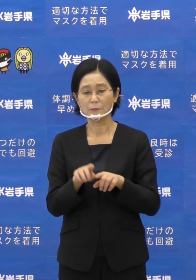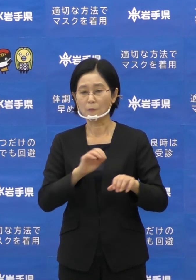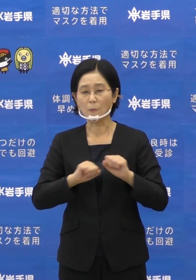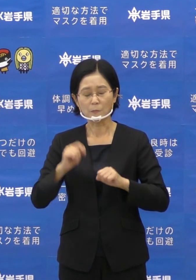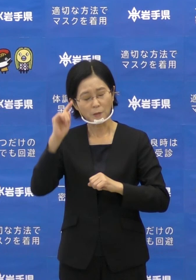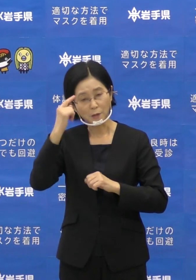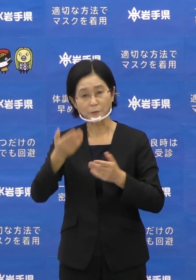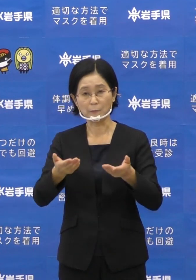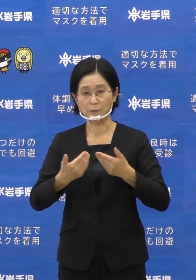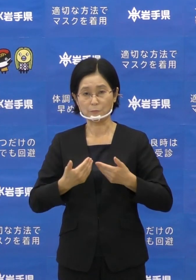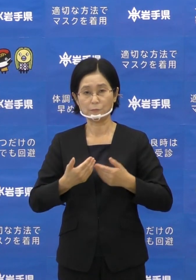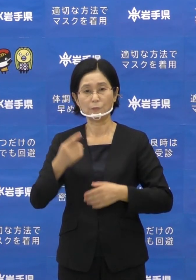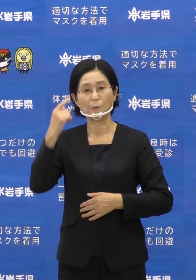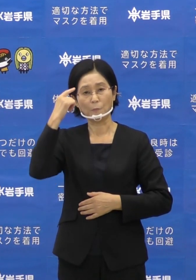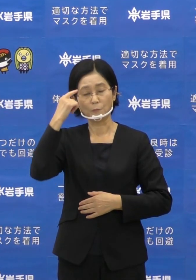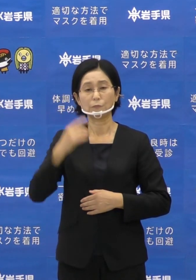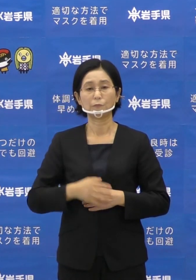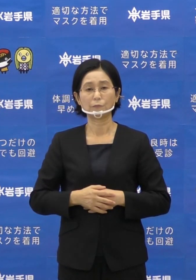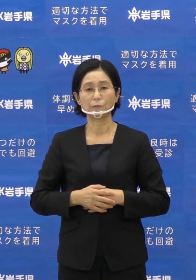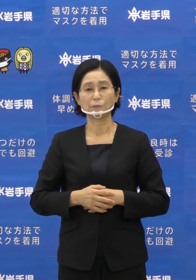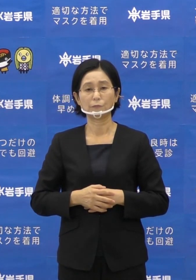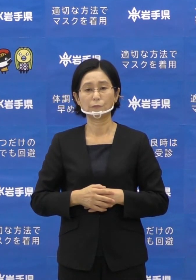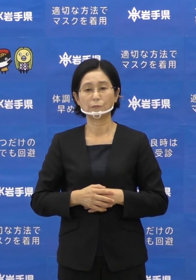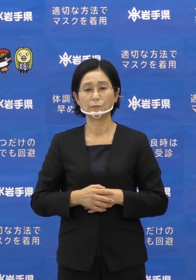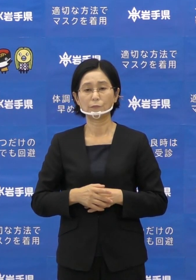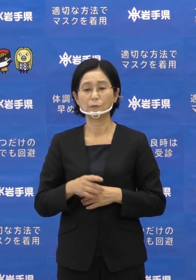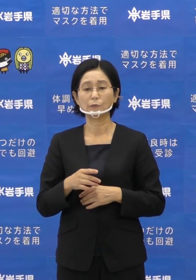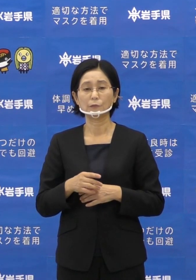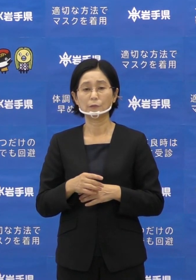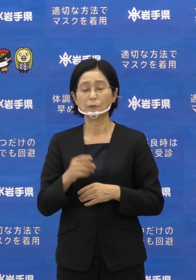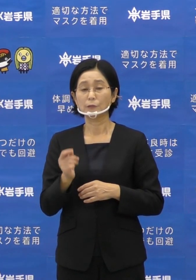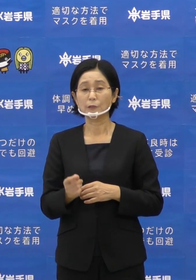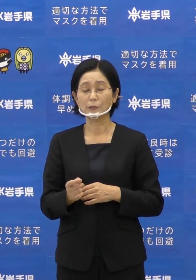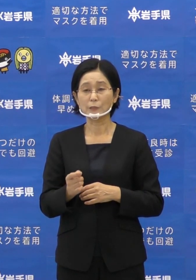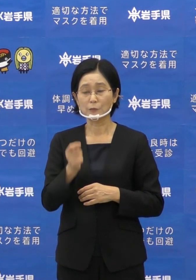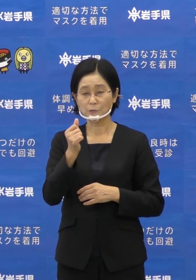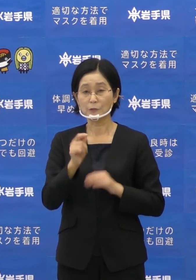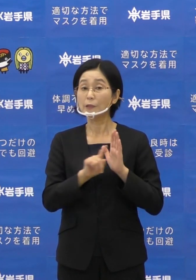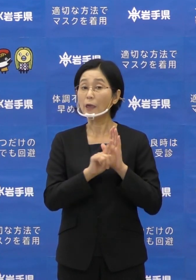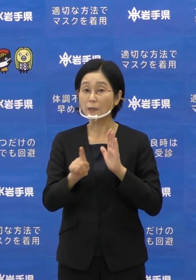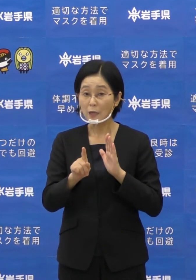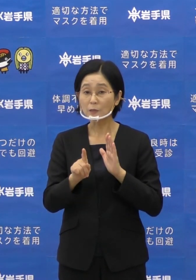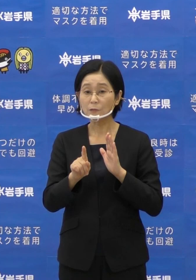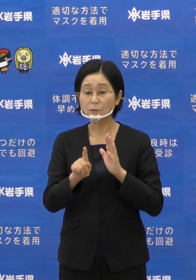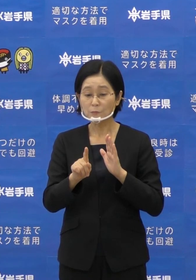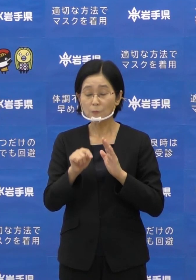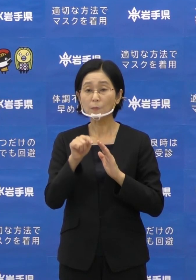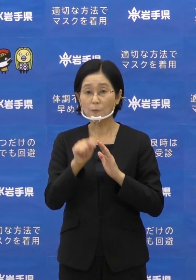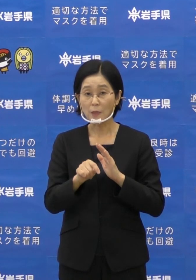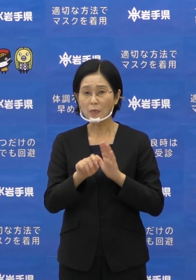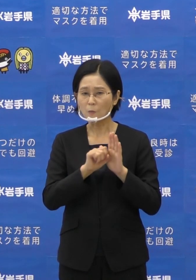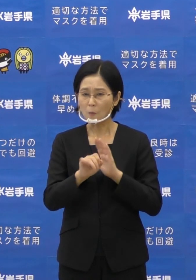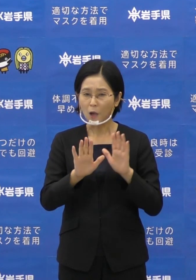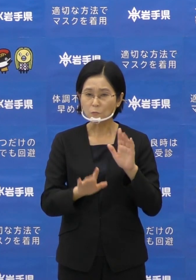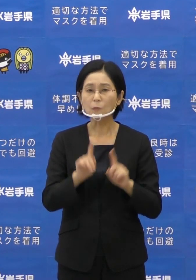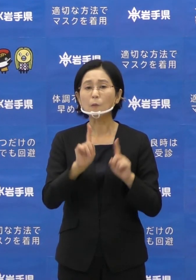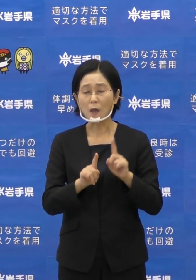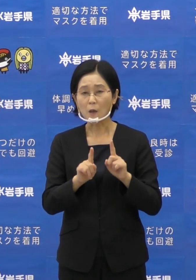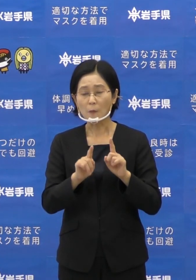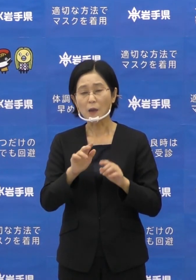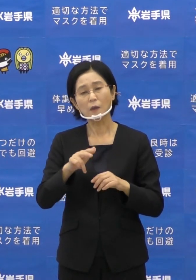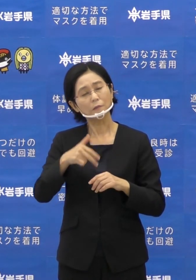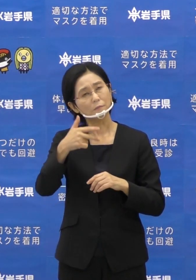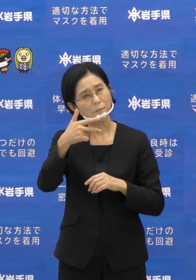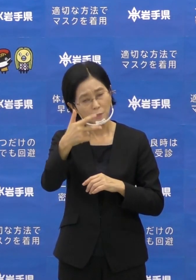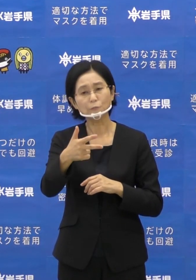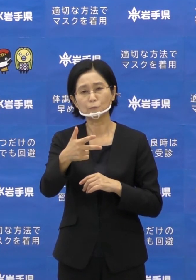。その効果が出てくるのはさらに1週間経ってからになるわけでありますけ